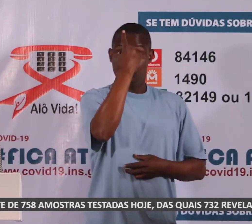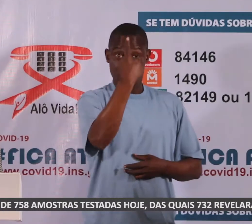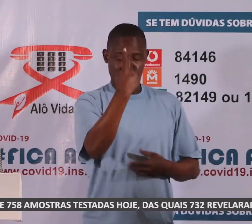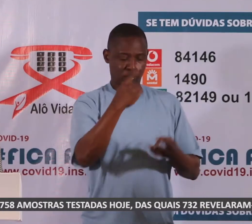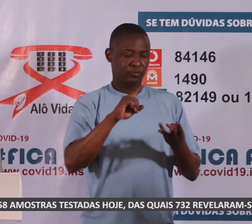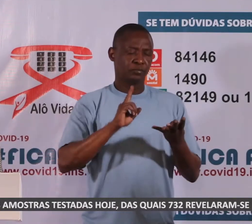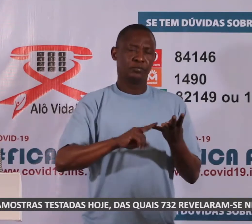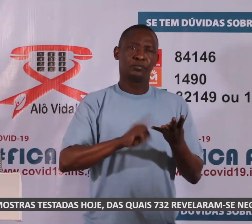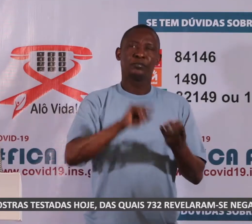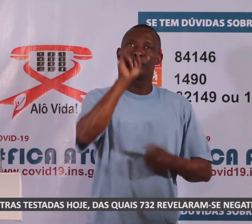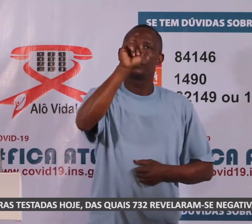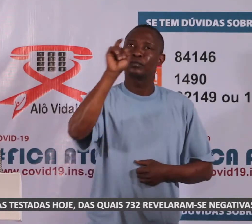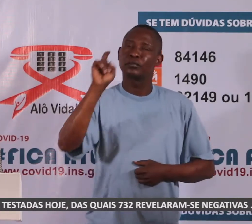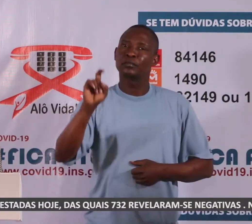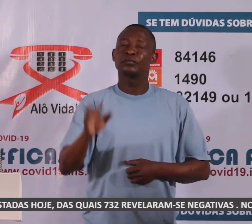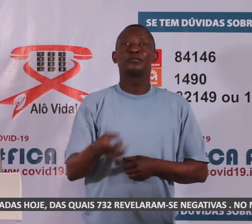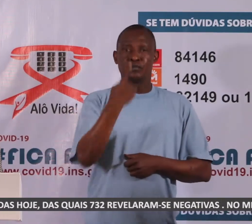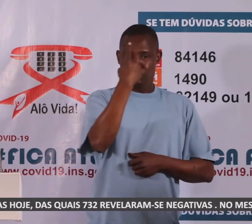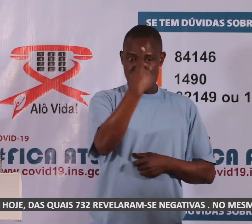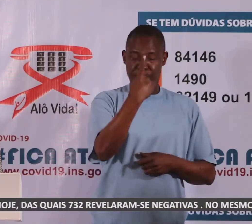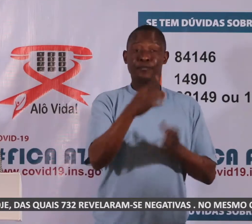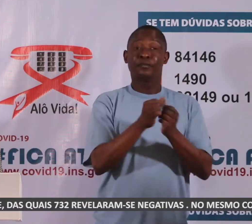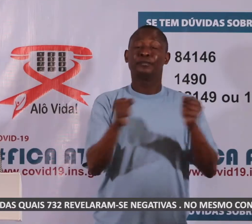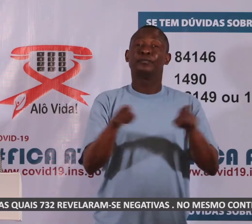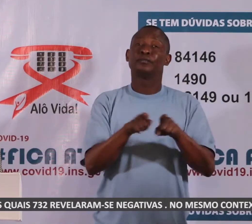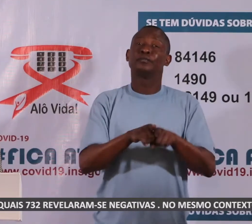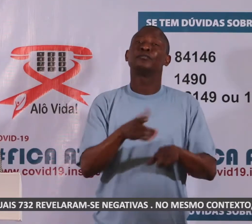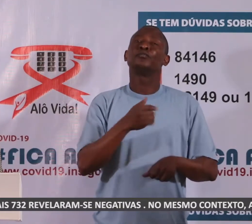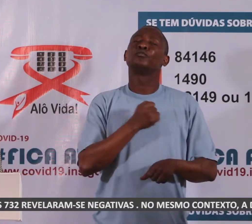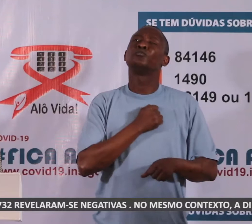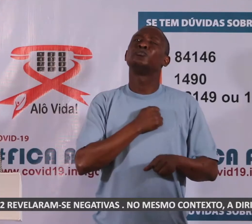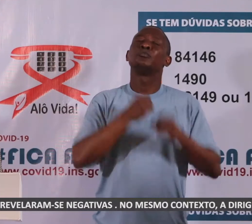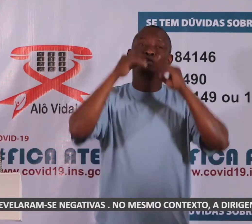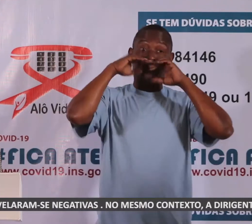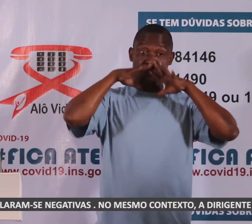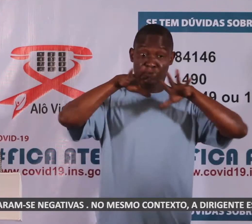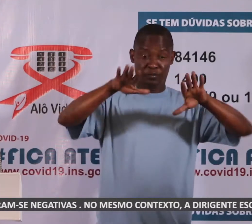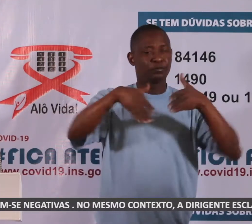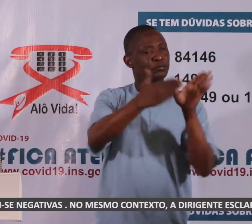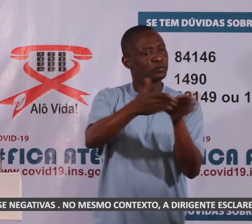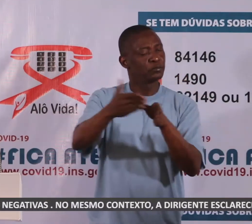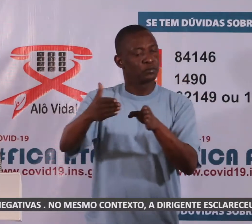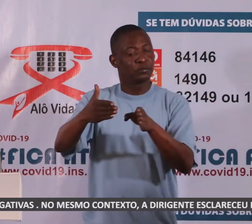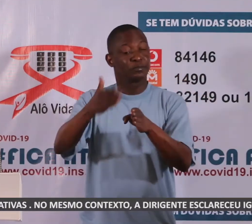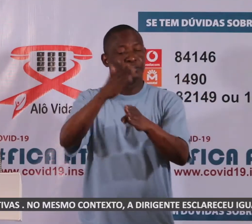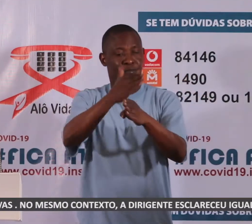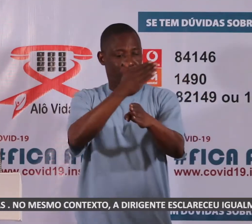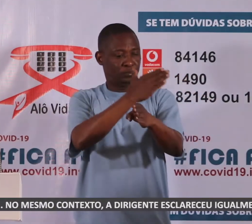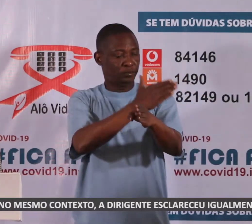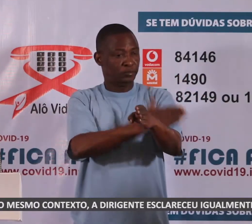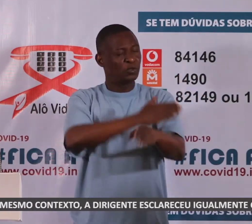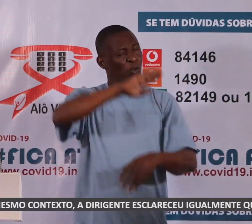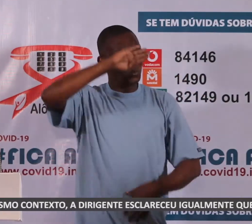partilhar que registramos mais um caso totalmente recuperado da infecção de Covid-19 na província de